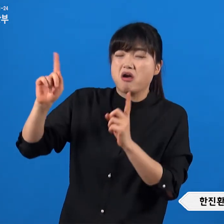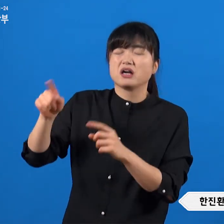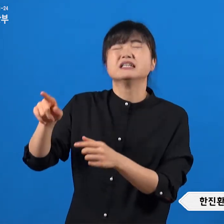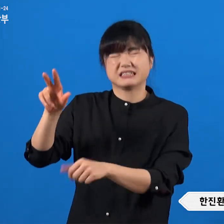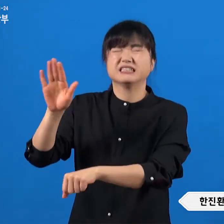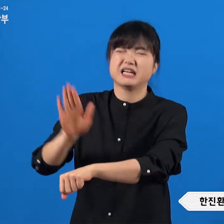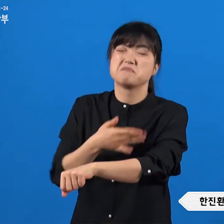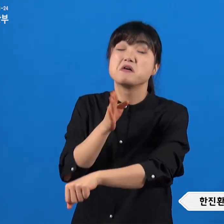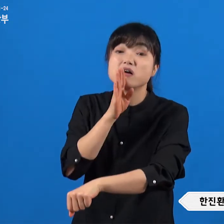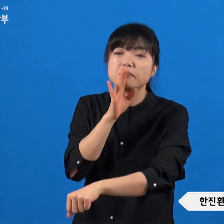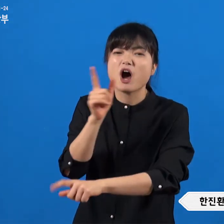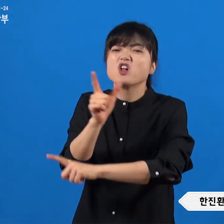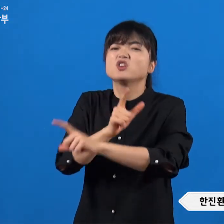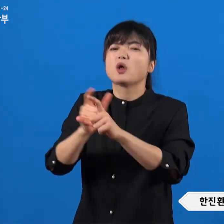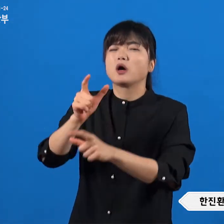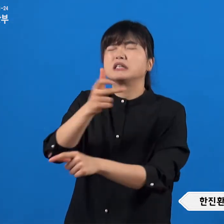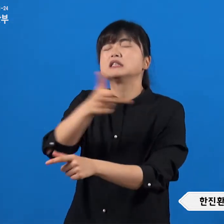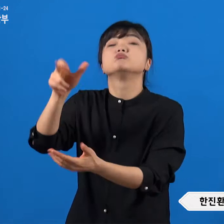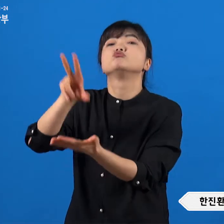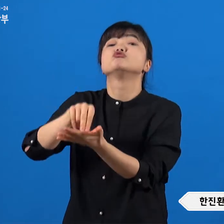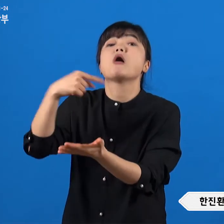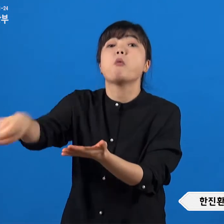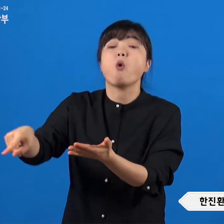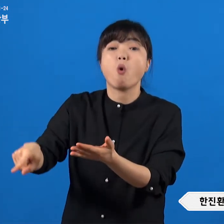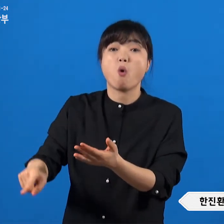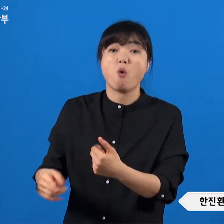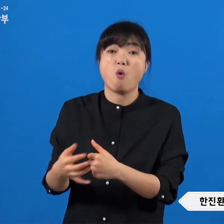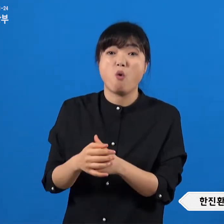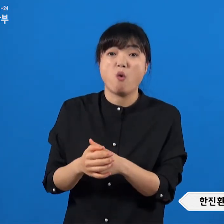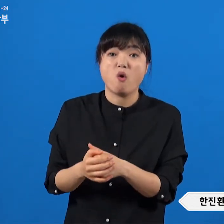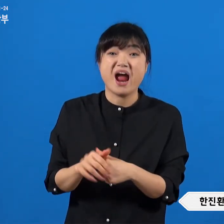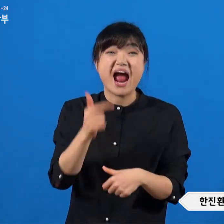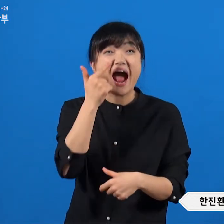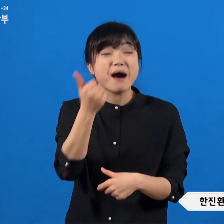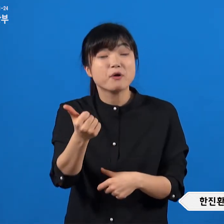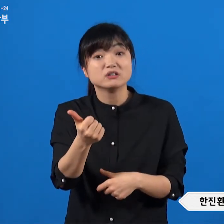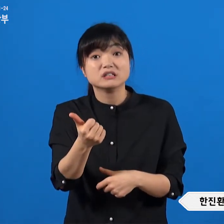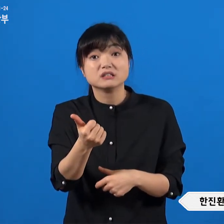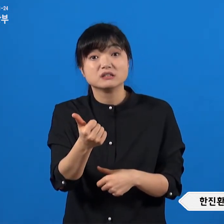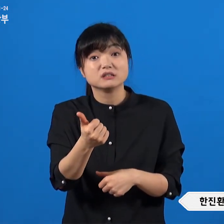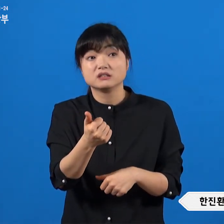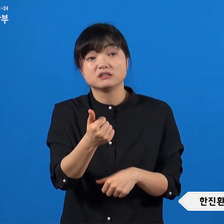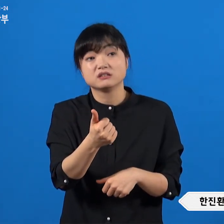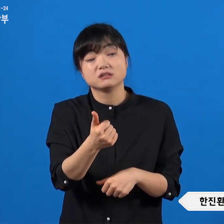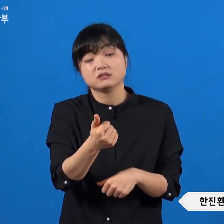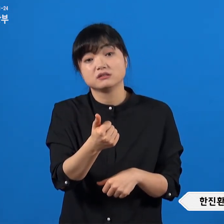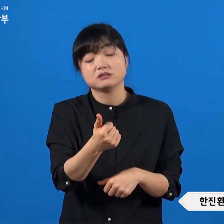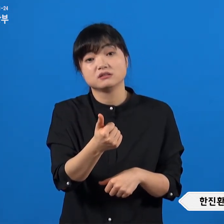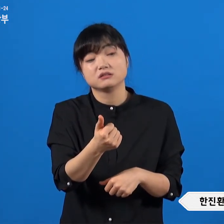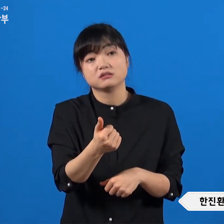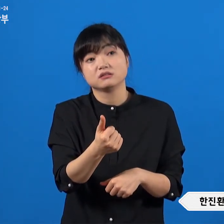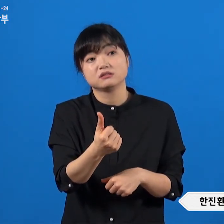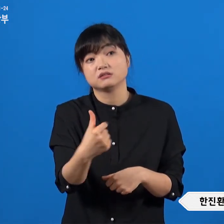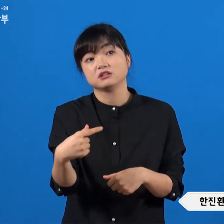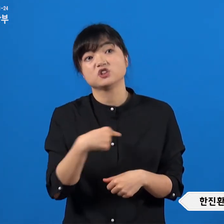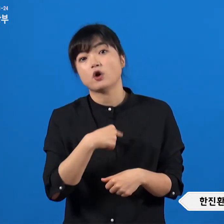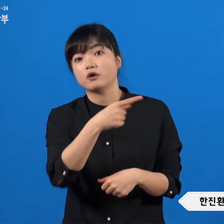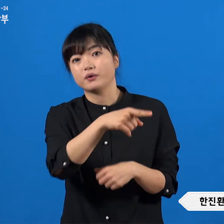잘못이지만 더 큰 잘못은, 진짜 잘못은 아버지를 마음에서부터 지워버린 것입니다.